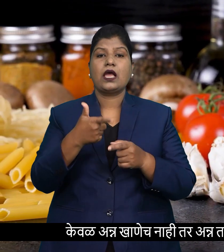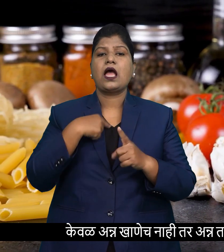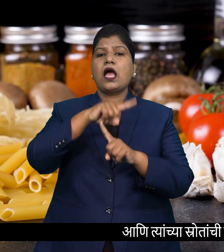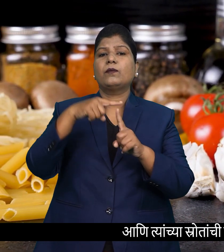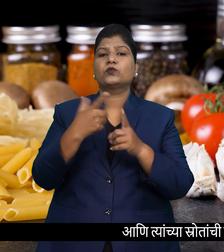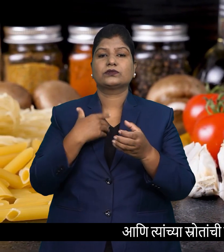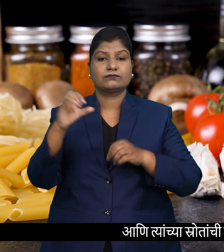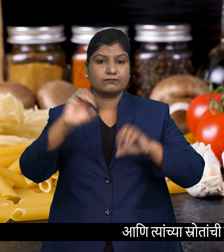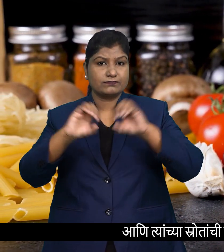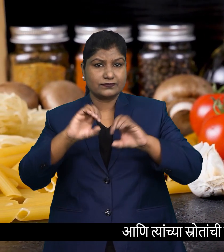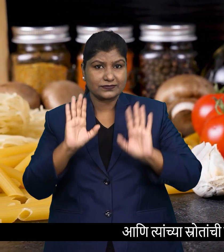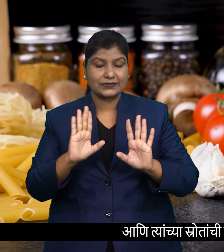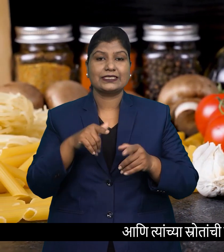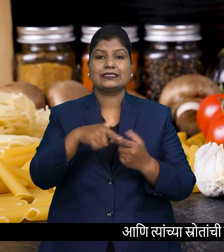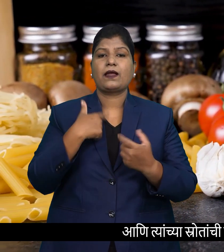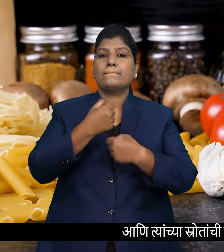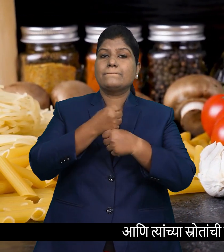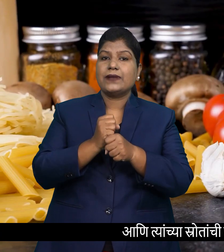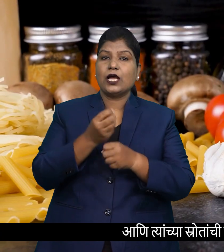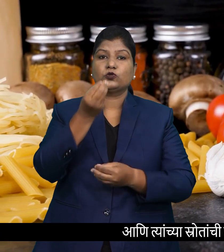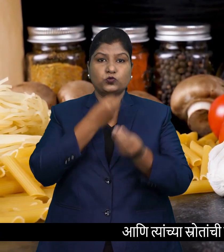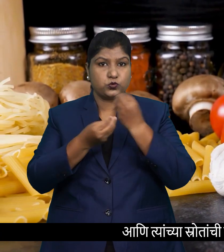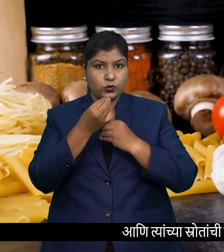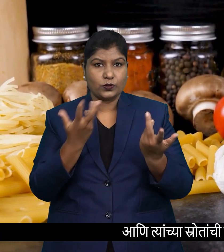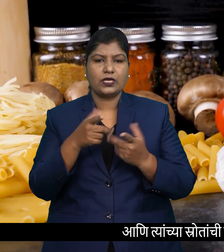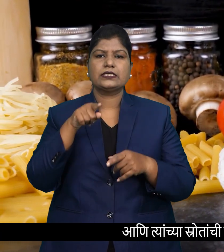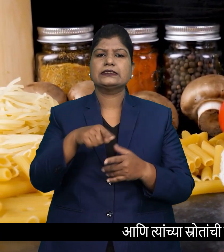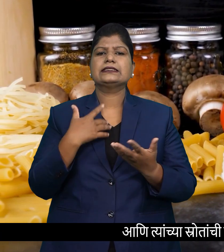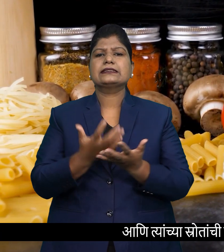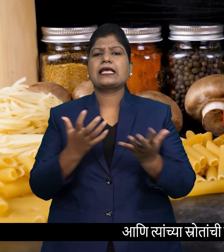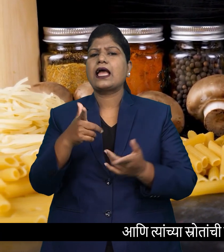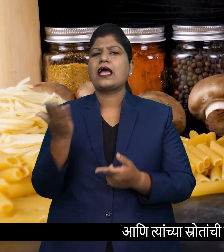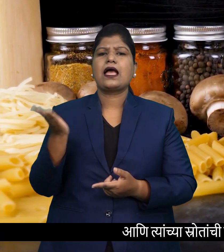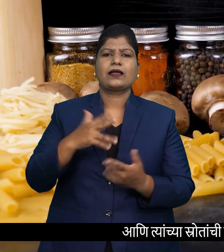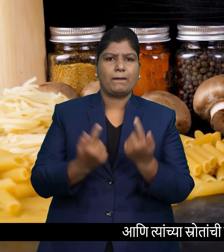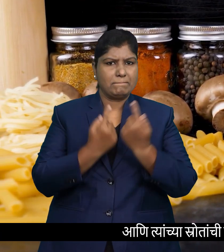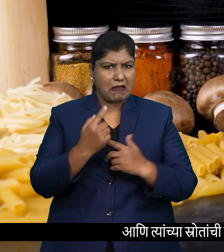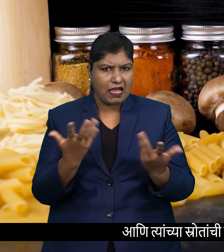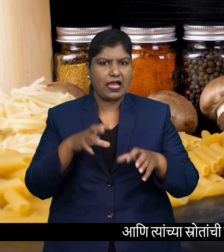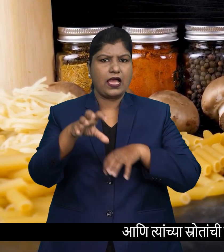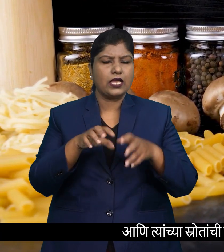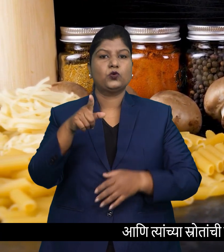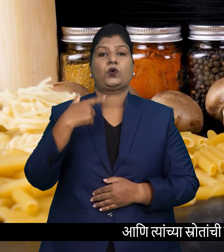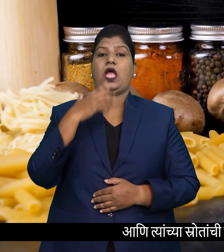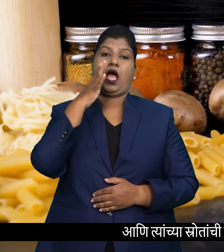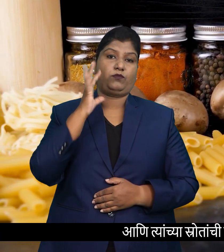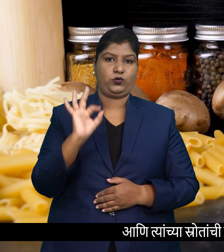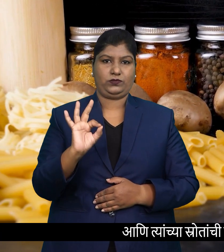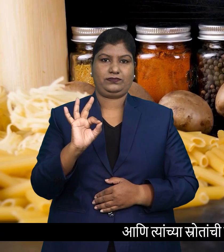घटकांची आणि त्यांच्या स्रोतांची माहिती असणे देखील महत्त्वाचे आहे.